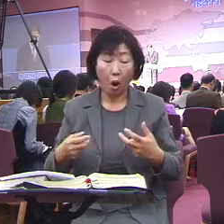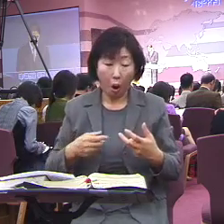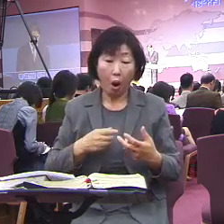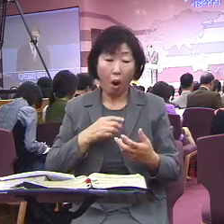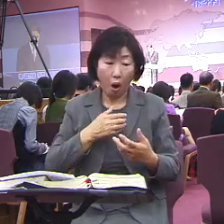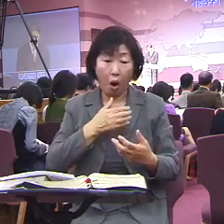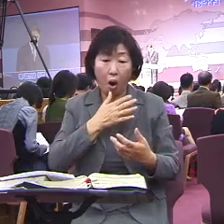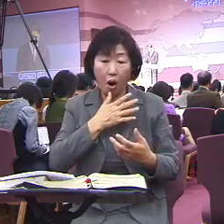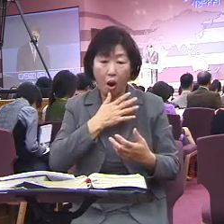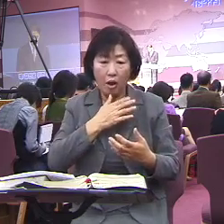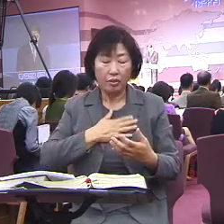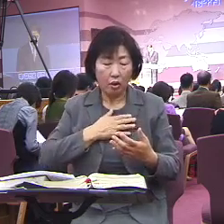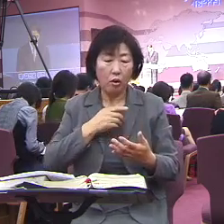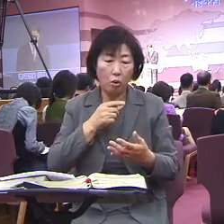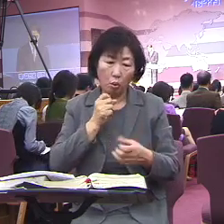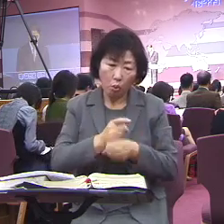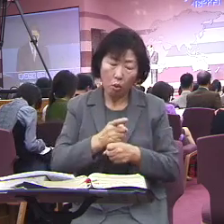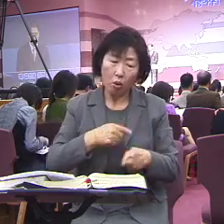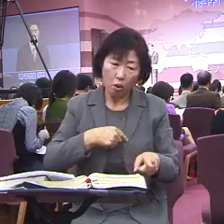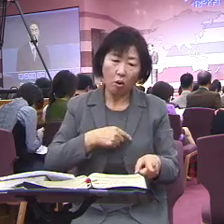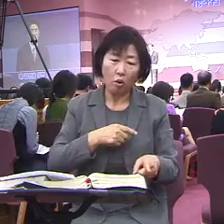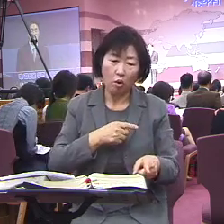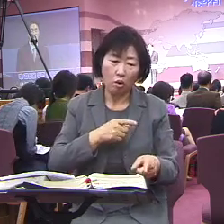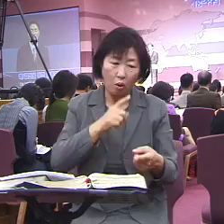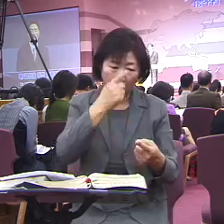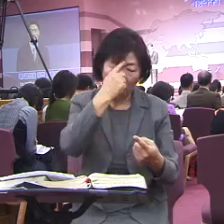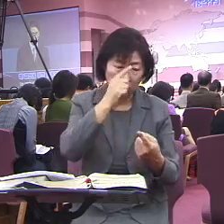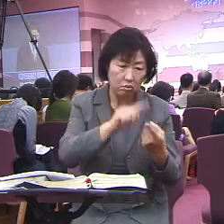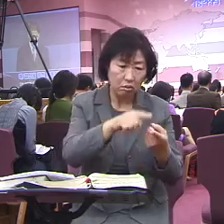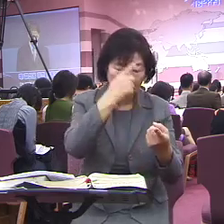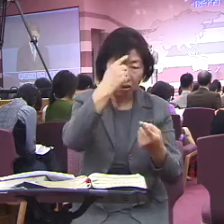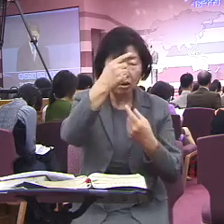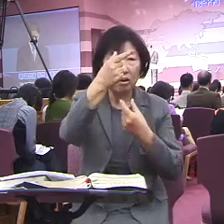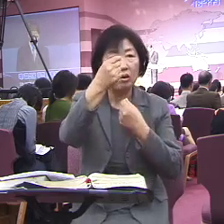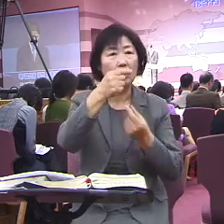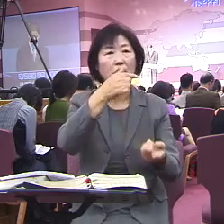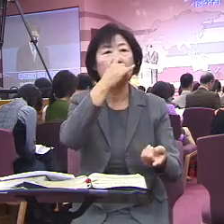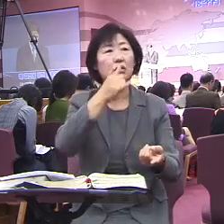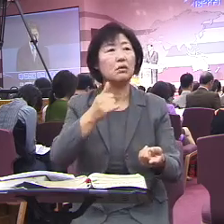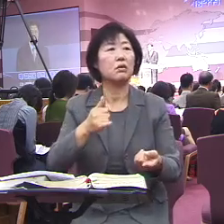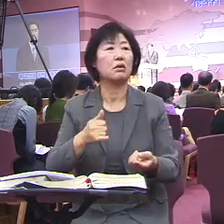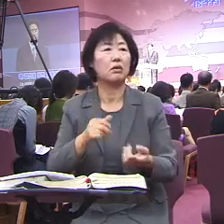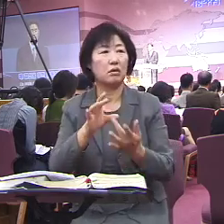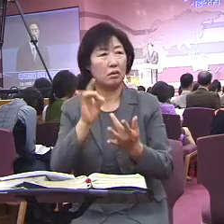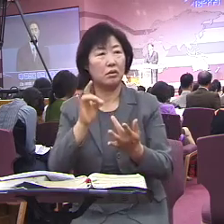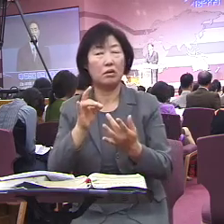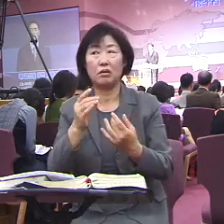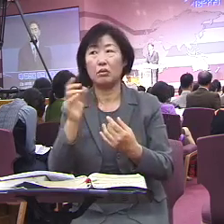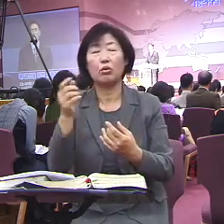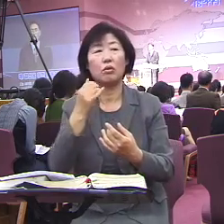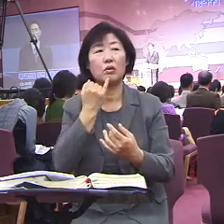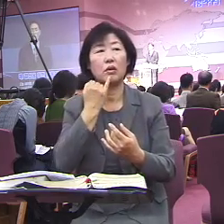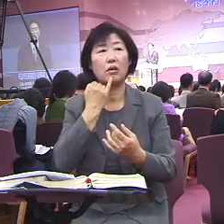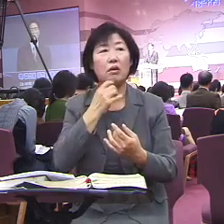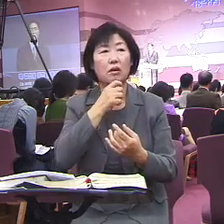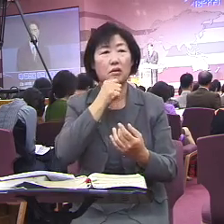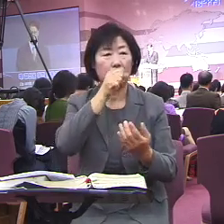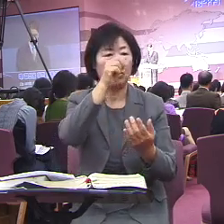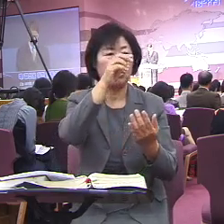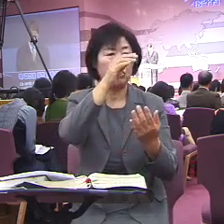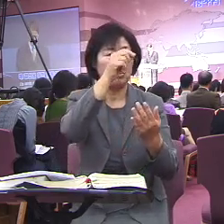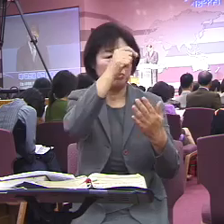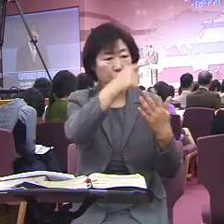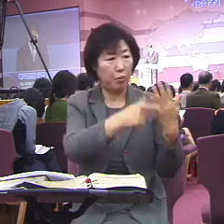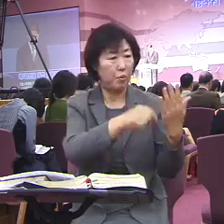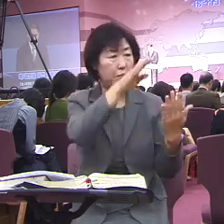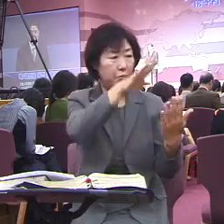예결산을 위한 공동의회가 은혜 채플에서 있겠습니다. 또한 공동의회 후에는 그동안 몇 주에 걸쳐서 함께